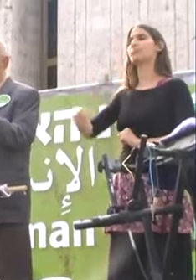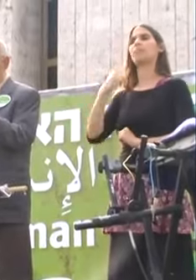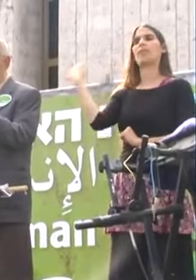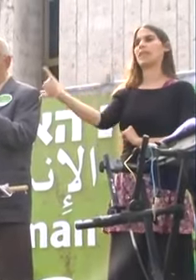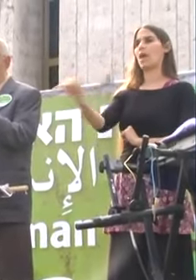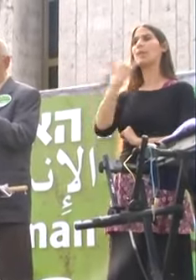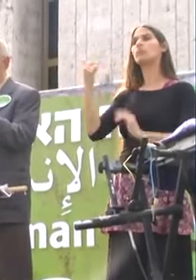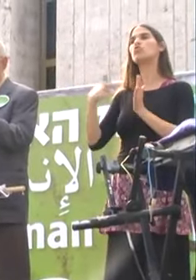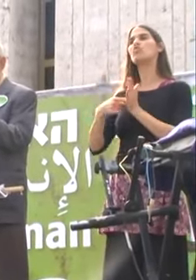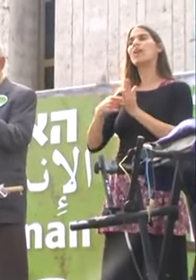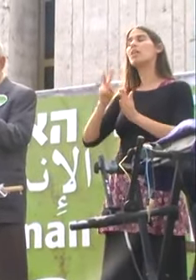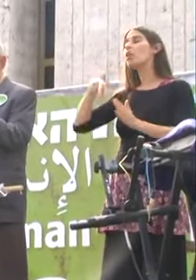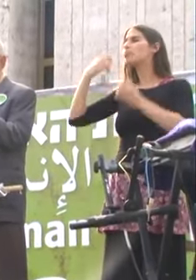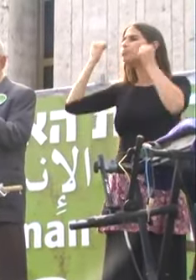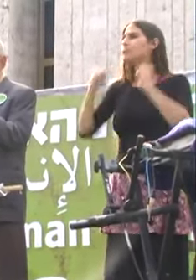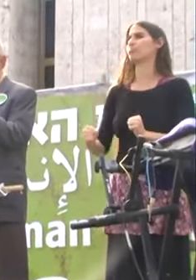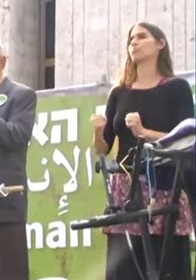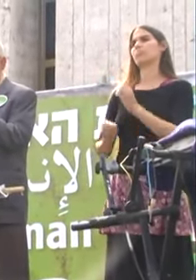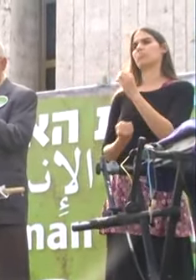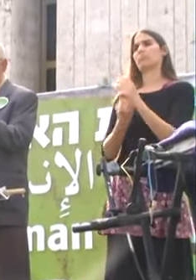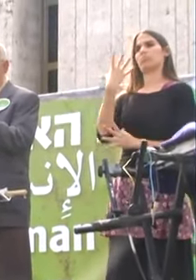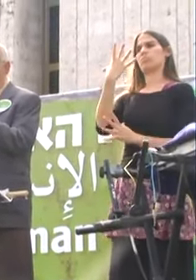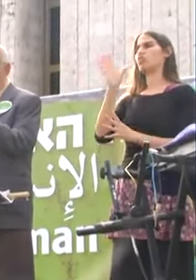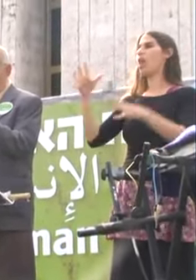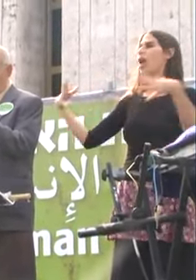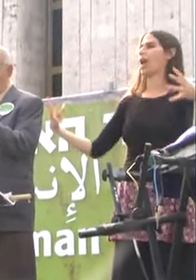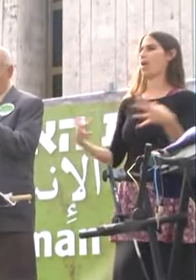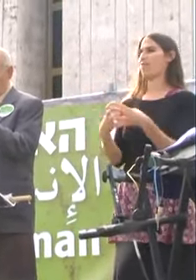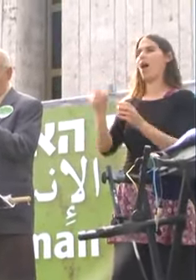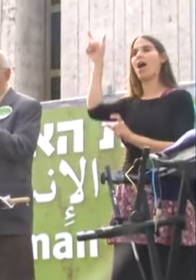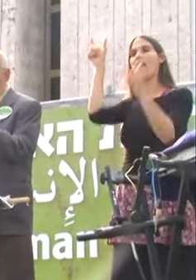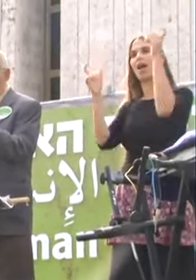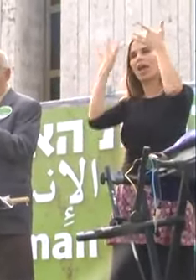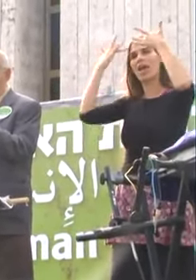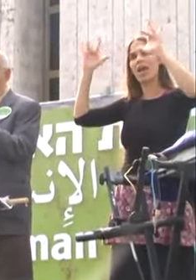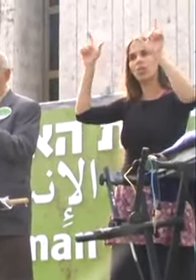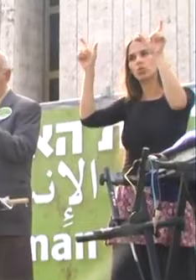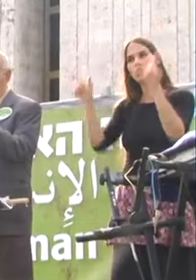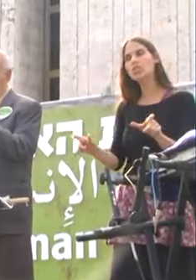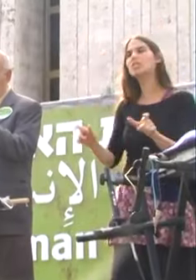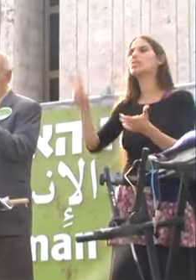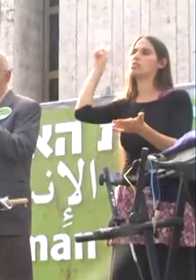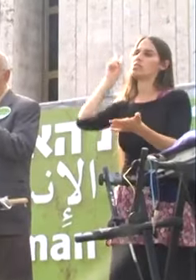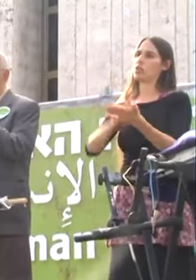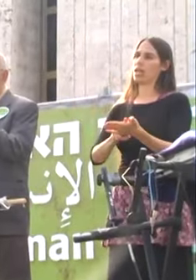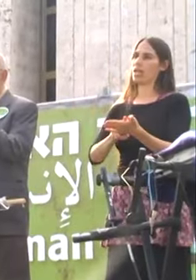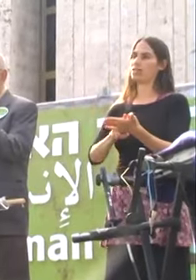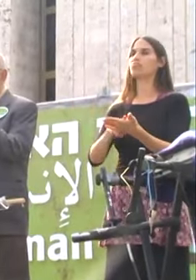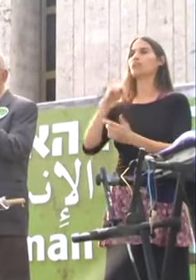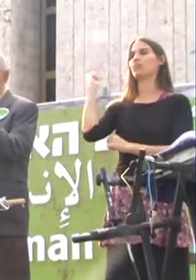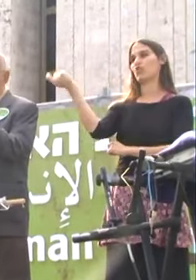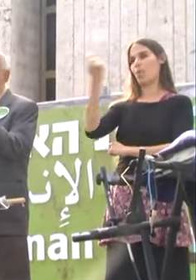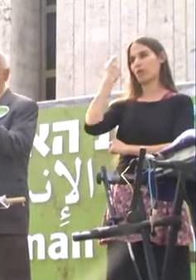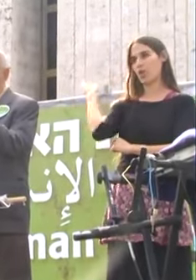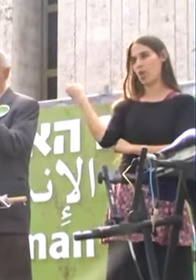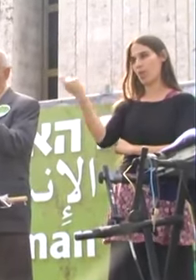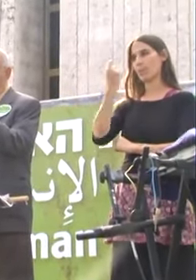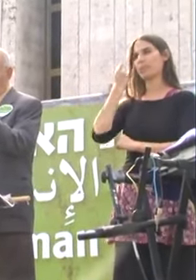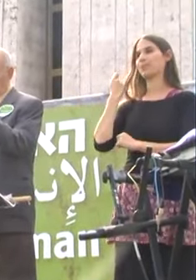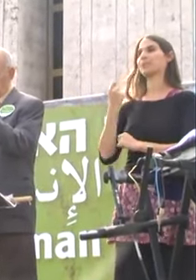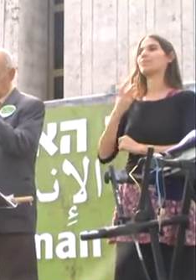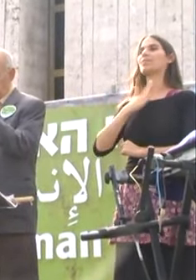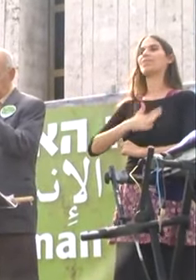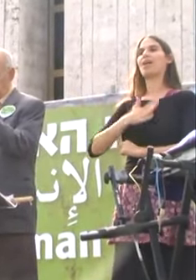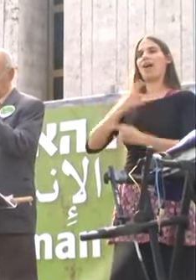מנת להבטיח את קיומה של חברה אנושית צודקת. שבת שלום,